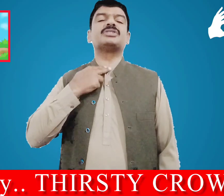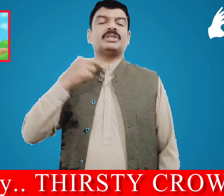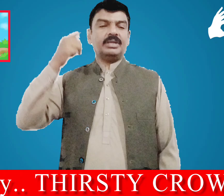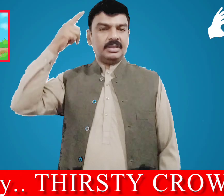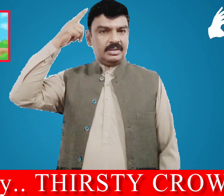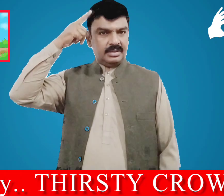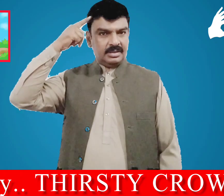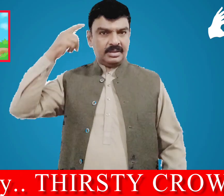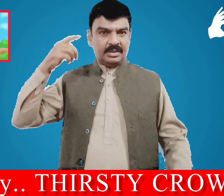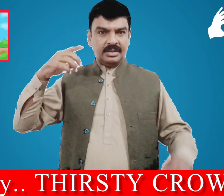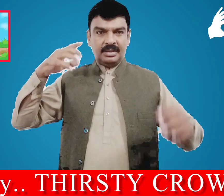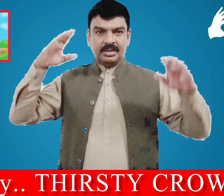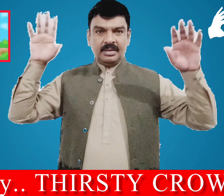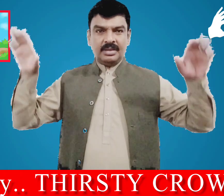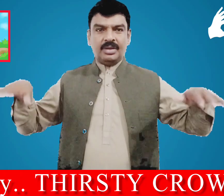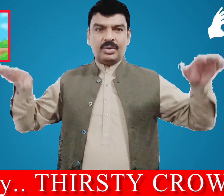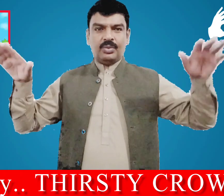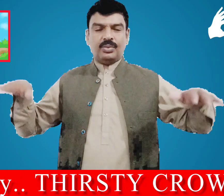थर्स्टी क्रो।